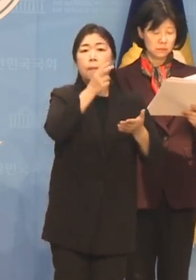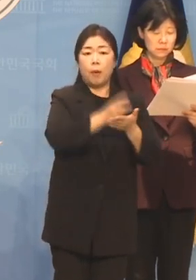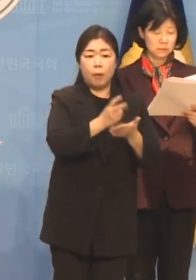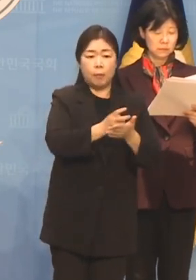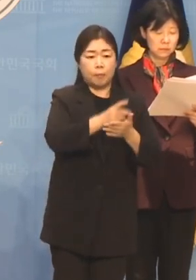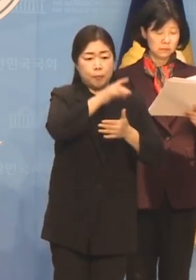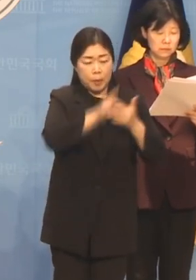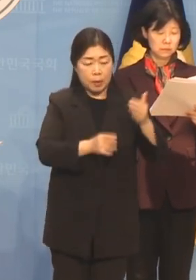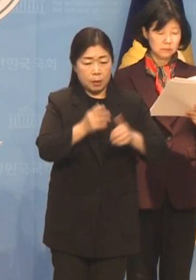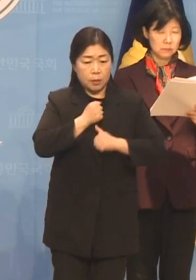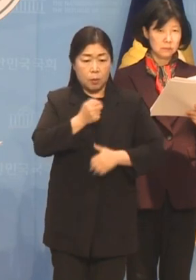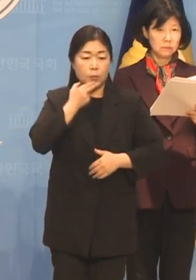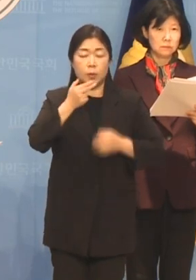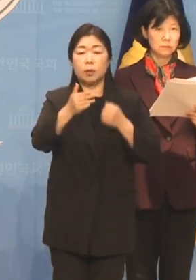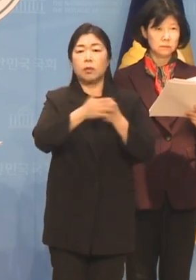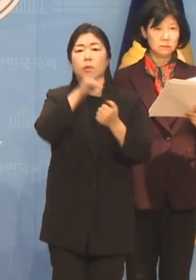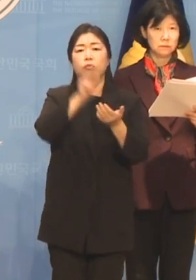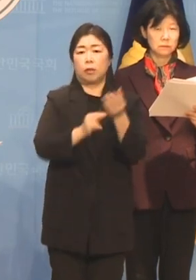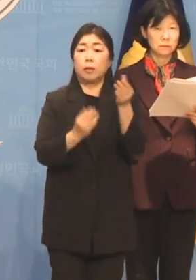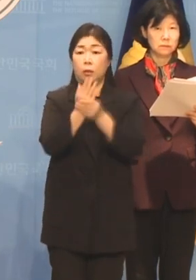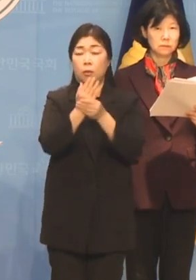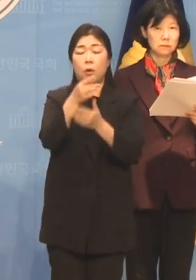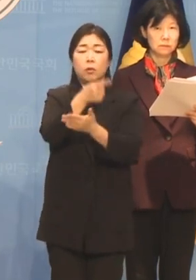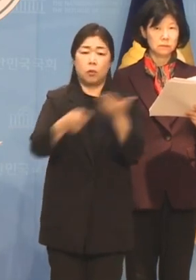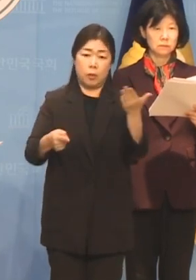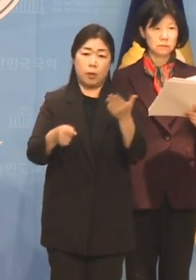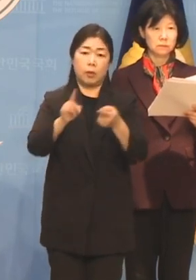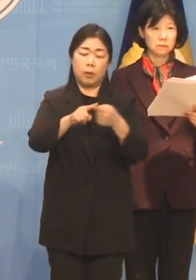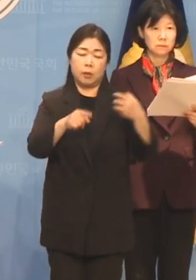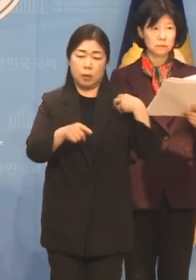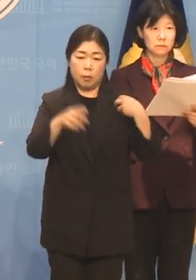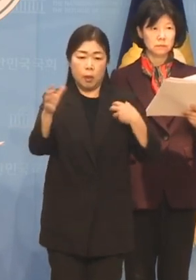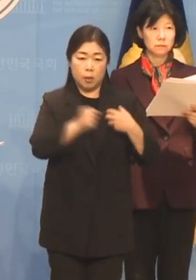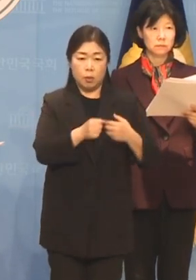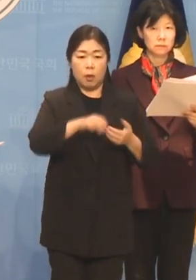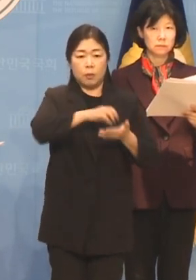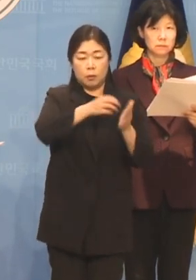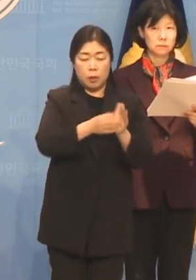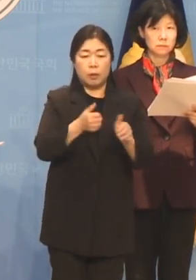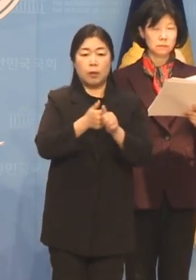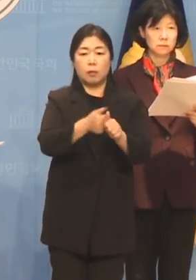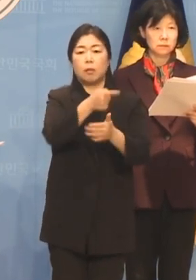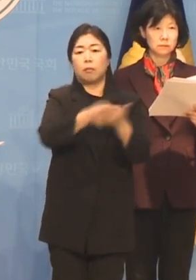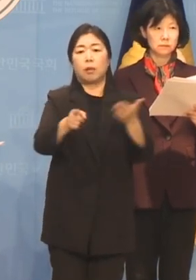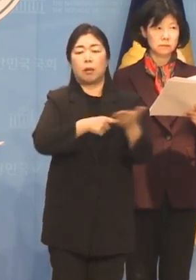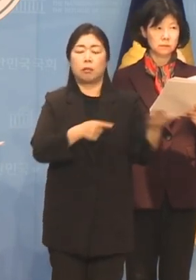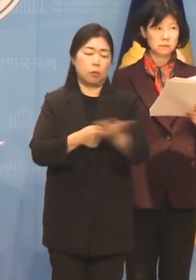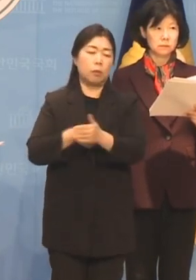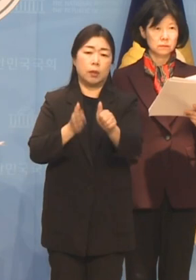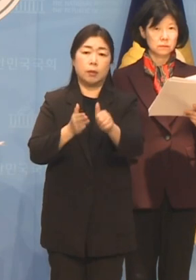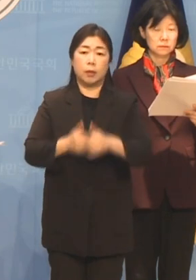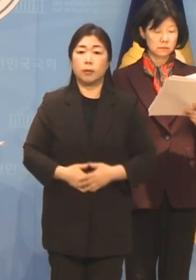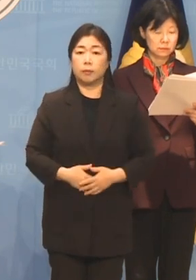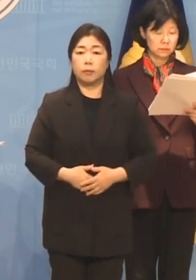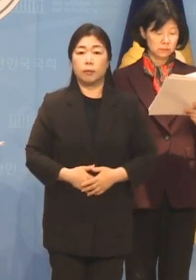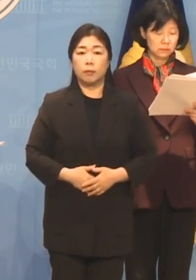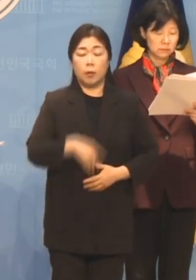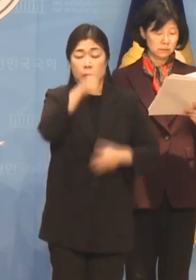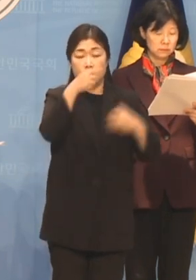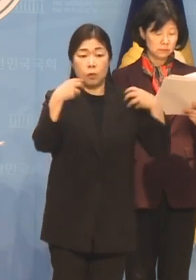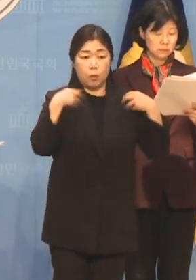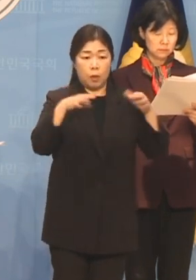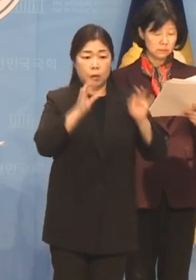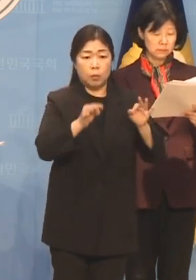금융소비자보호법령을 지키지 않아서 발생한 손해에 대한 책임을 지고 이에 합당한 배상을 해달라는 것입니다. 다시 한번 정부와